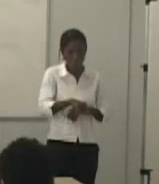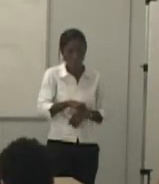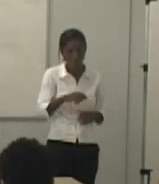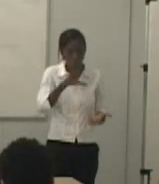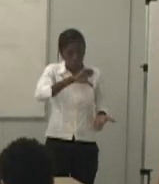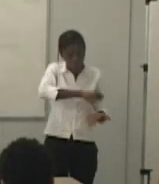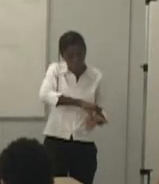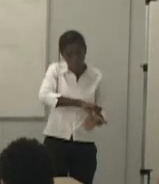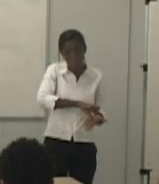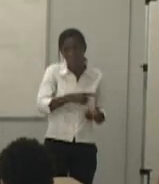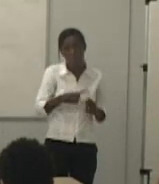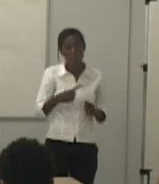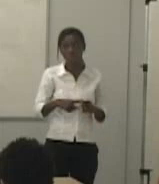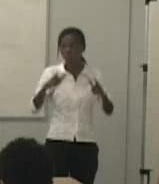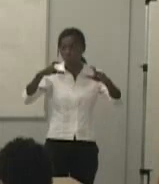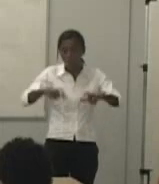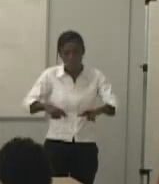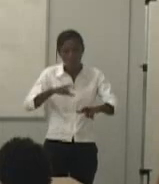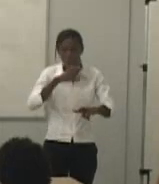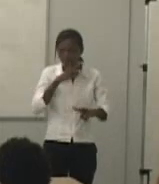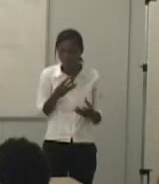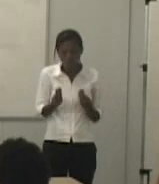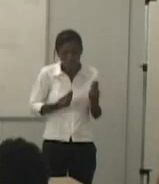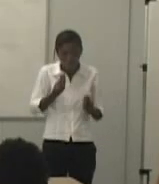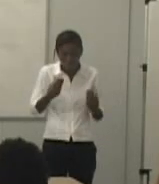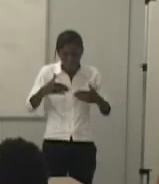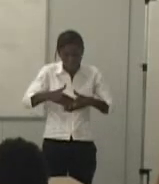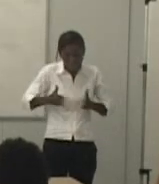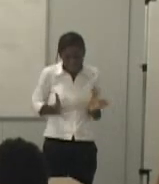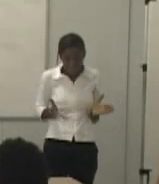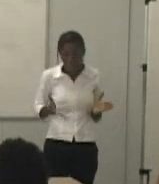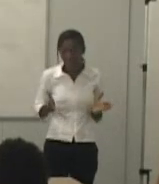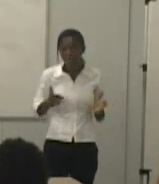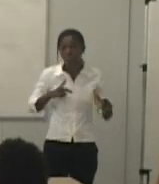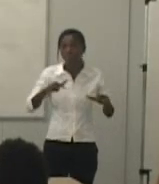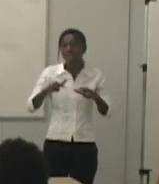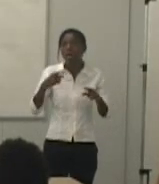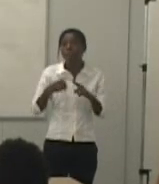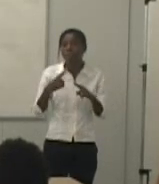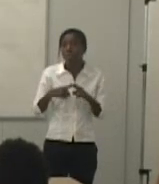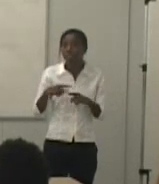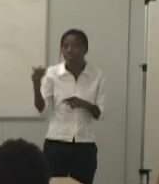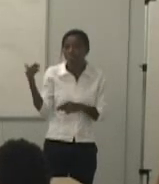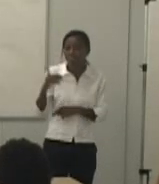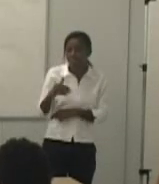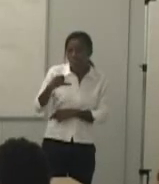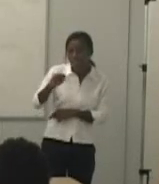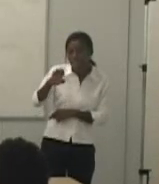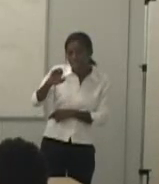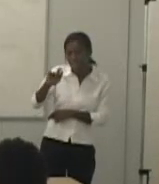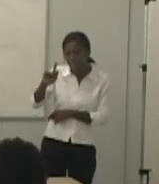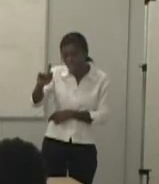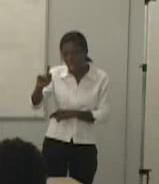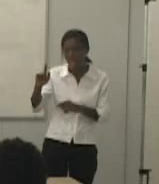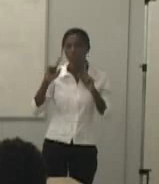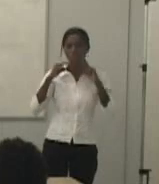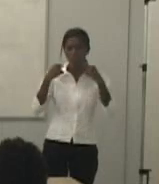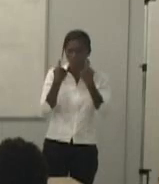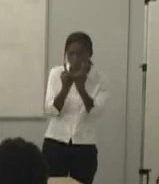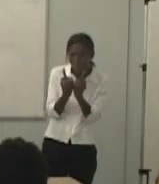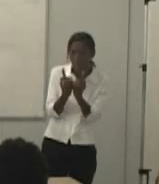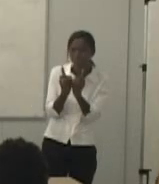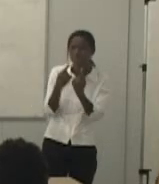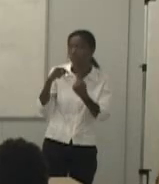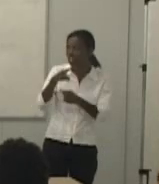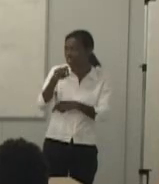essa expansão a pr1 veio aqui a a pr1 trouxe o seg aqui fez uma reunião do seg histórica em